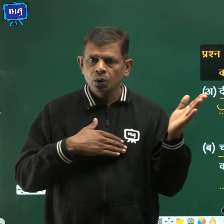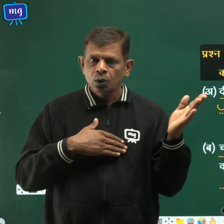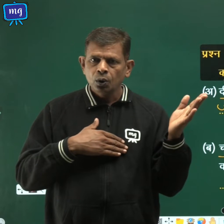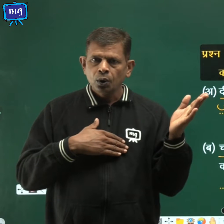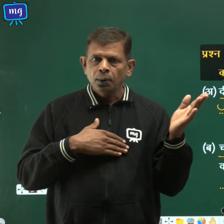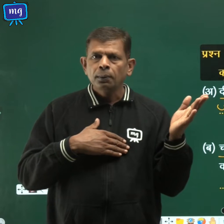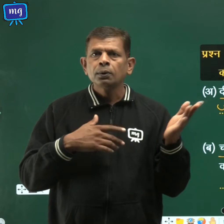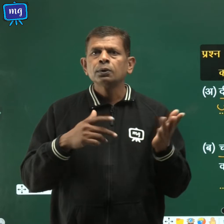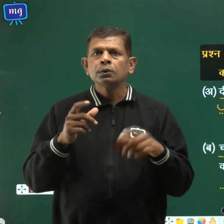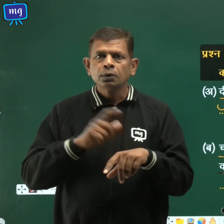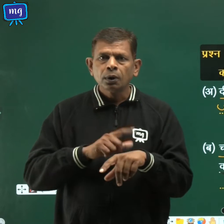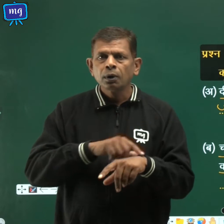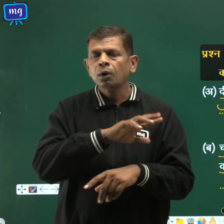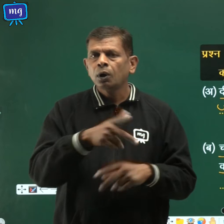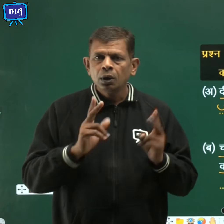परिस्थितियों वाले